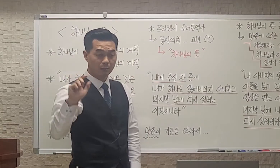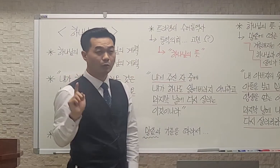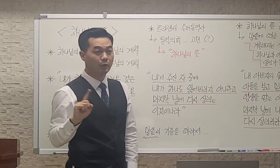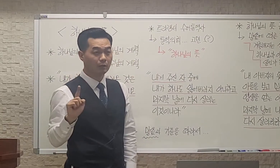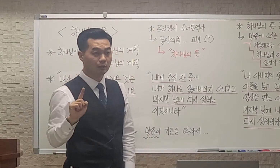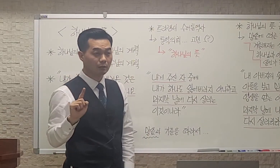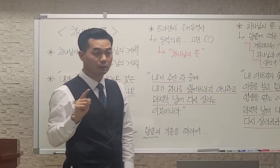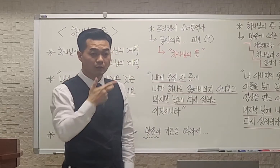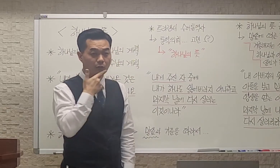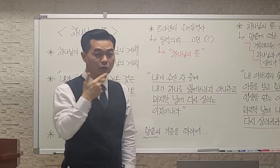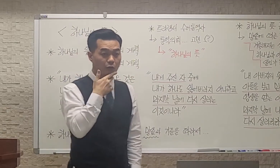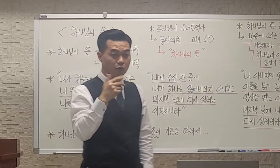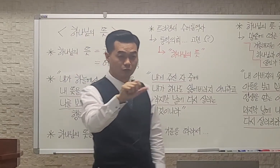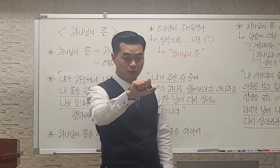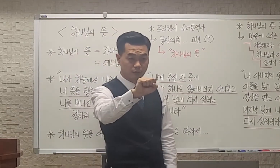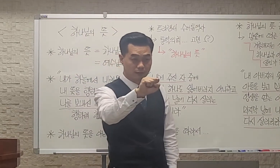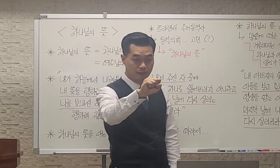뭐예요? 영어로요.